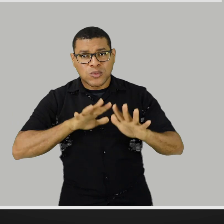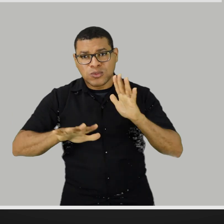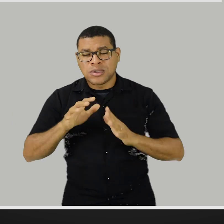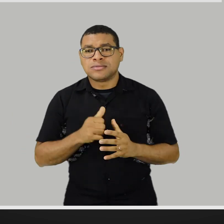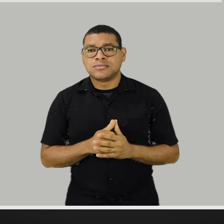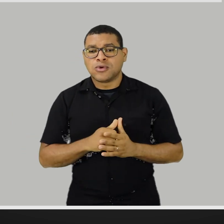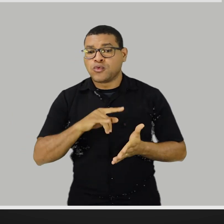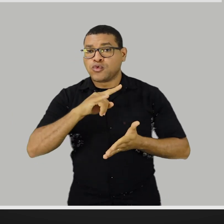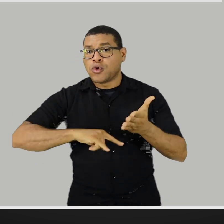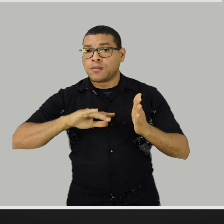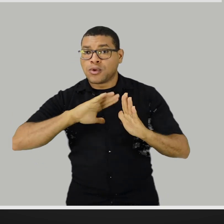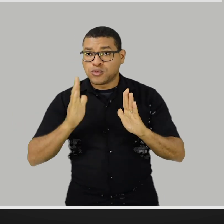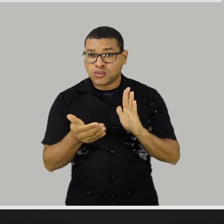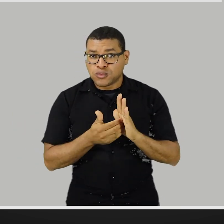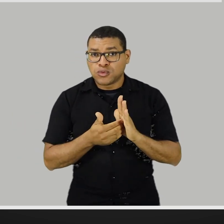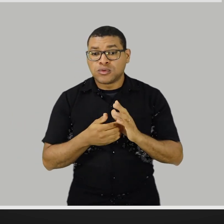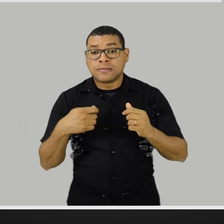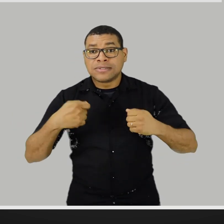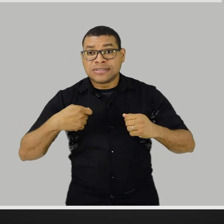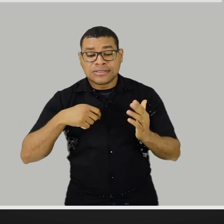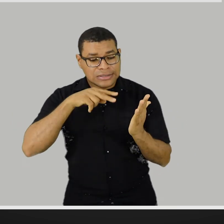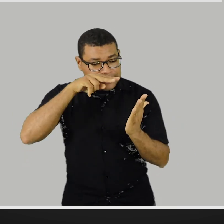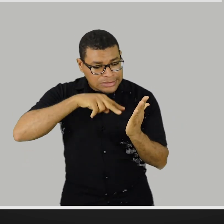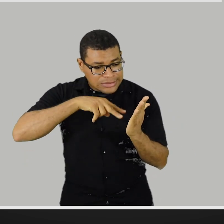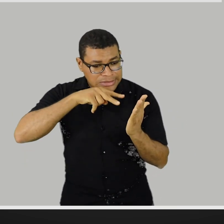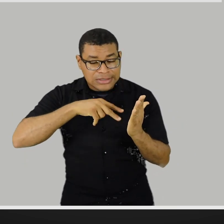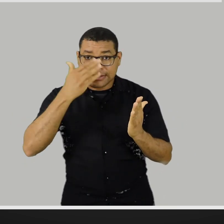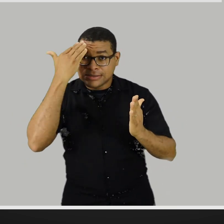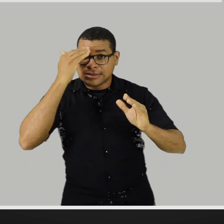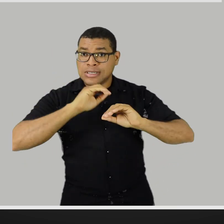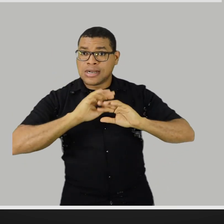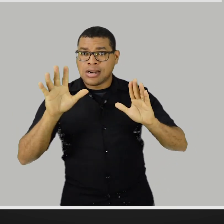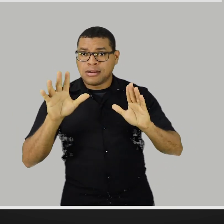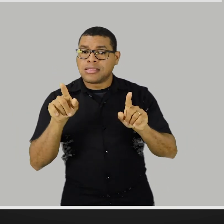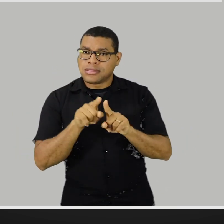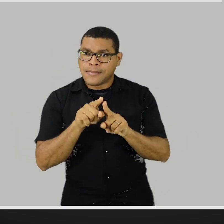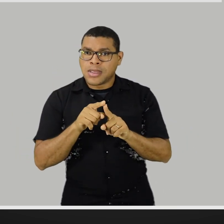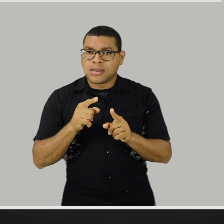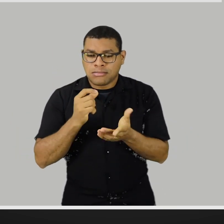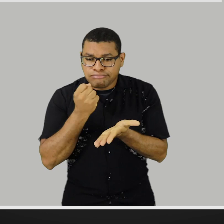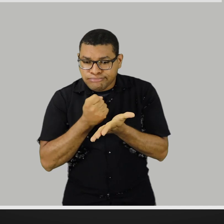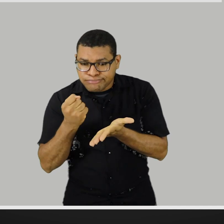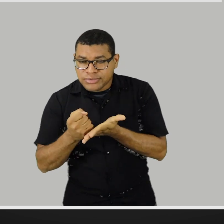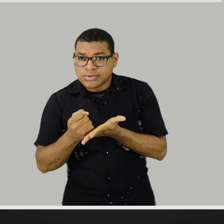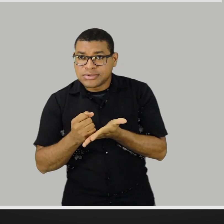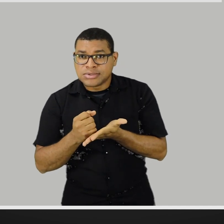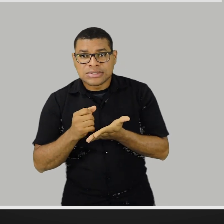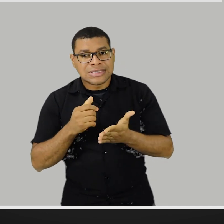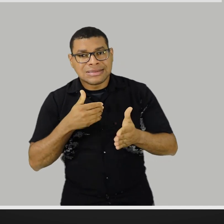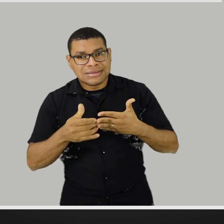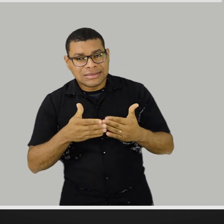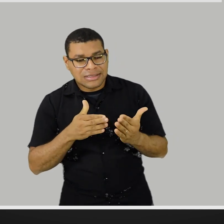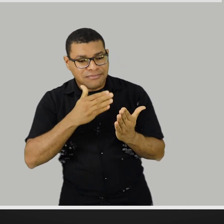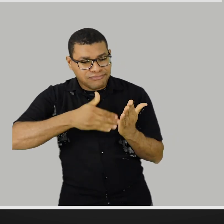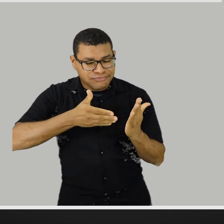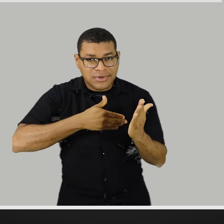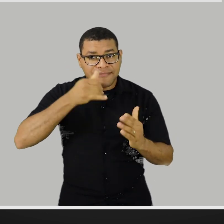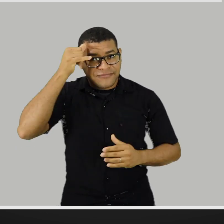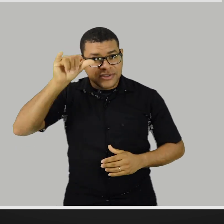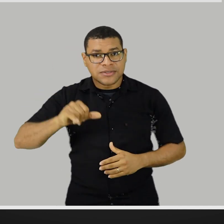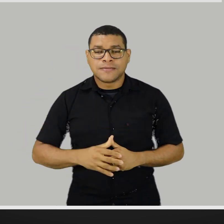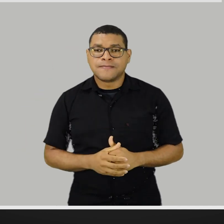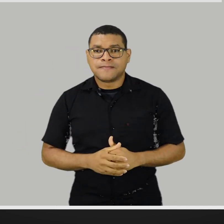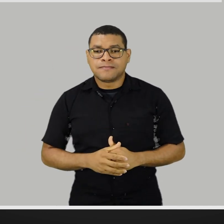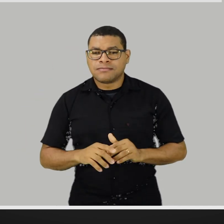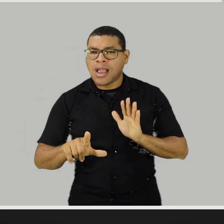deverão estar legíveis inclusive os carimbos e sem rasuras em conformidade com a Lei Nº